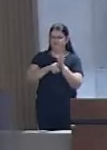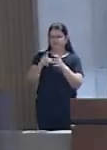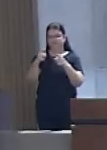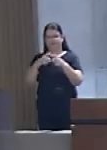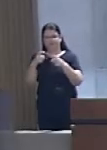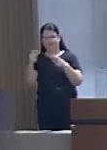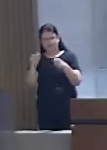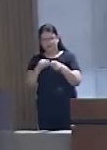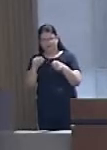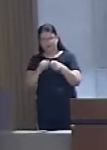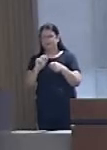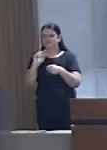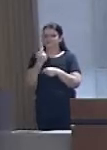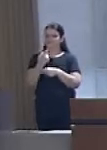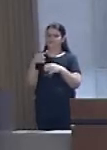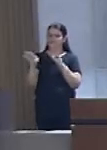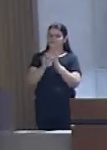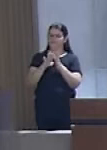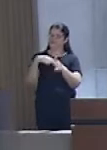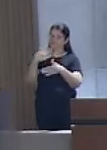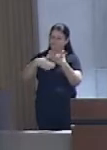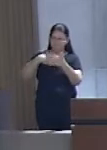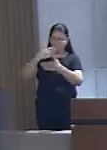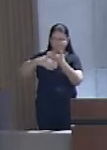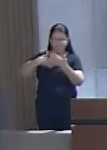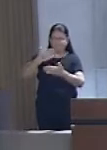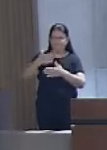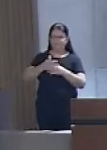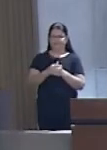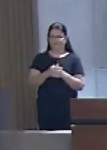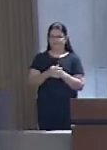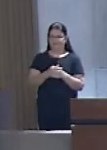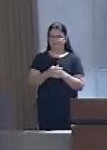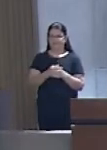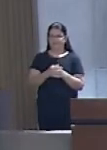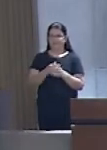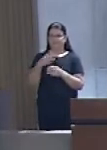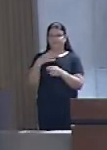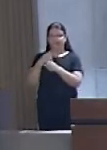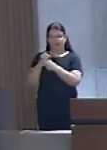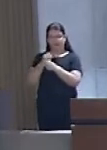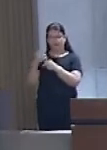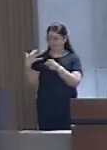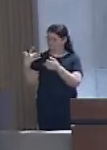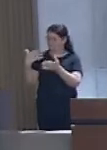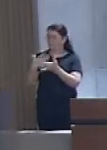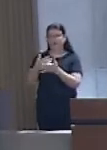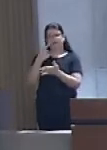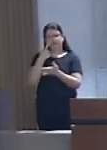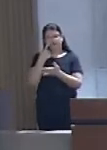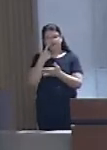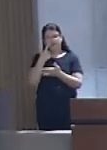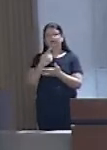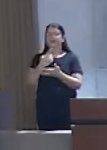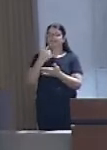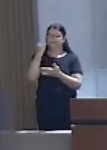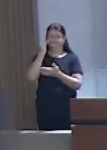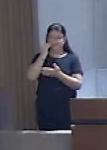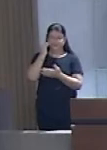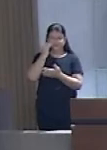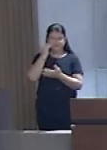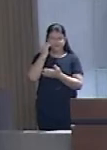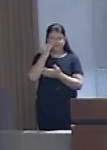realizadas. Nós chegamos a avançar muito. Nos últimos anos, a gente vem vivendo um processo